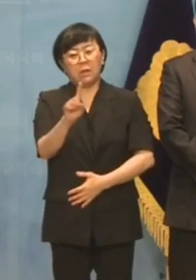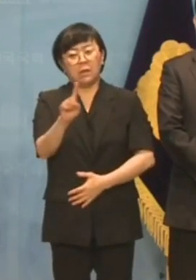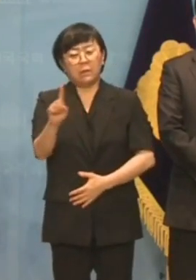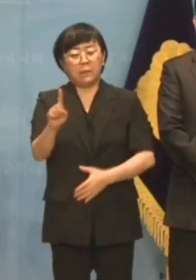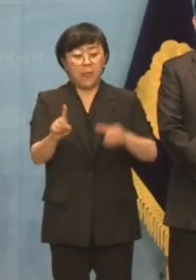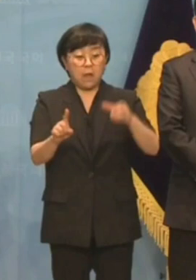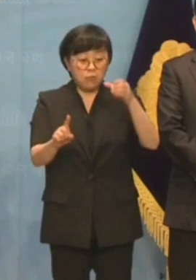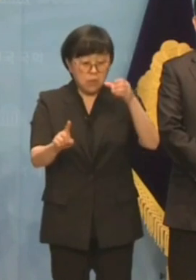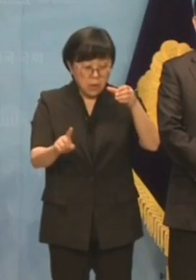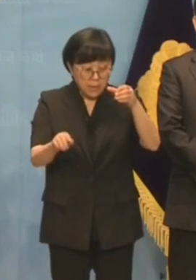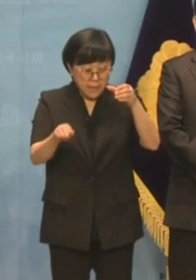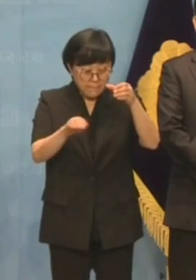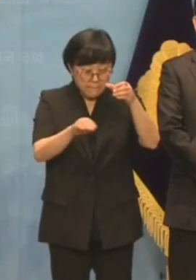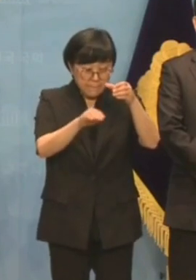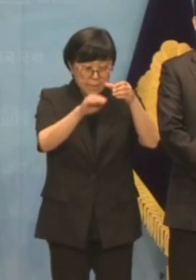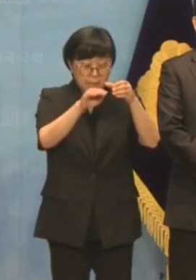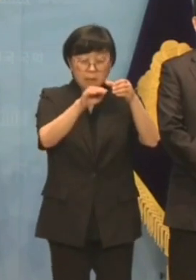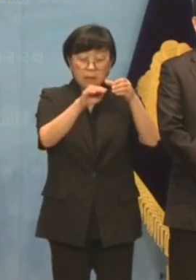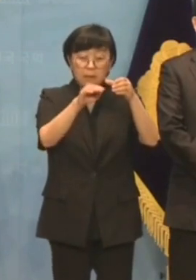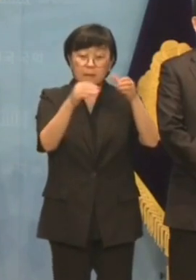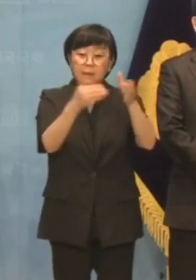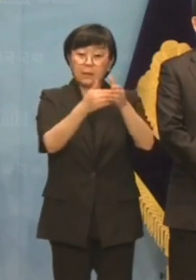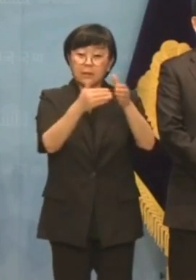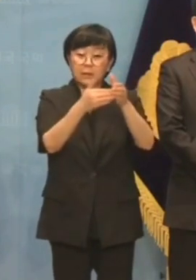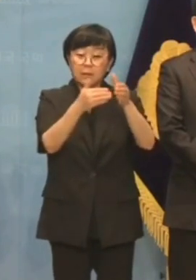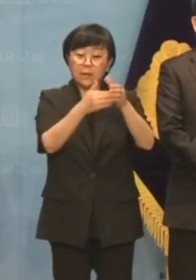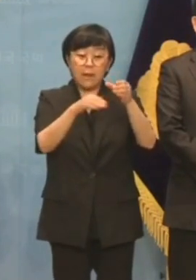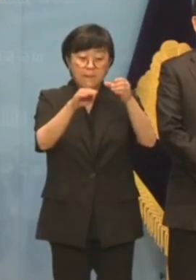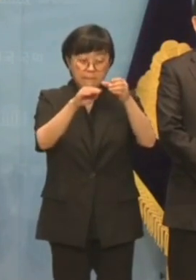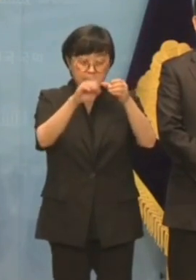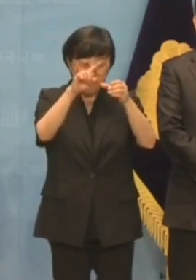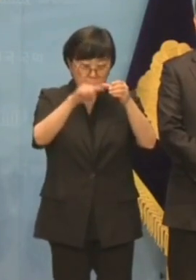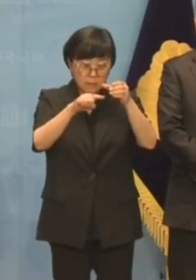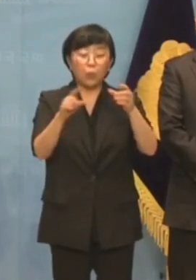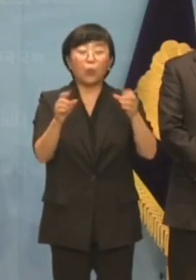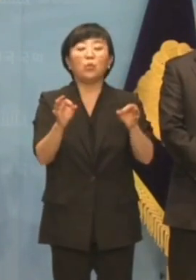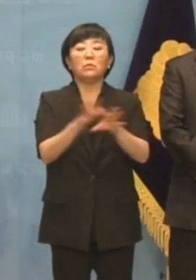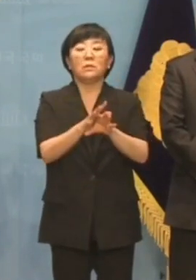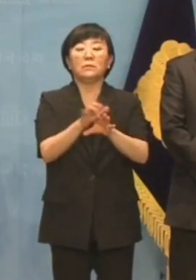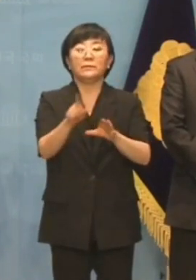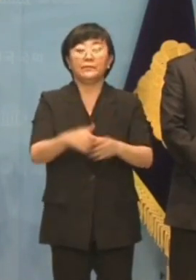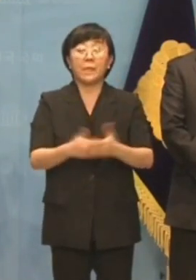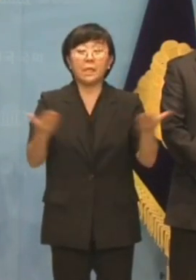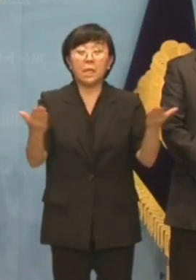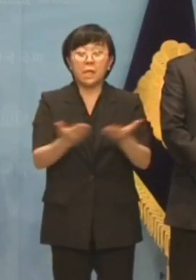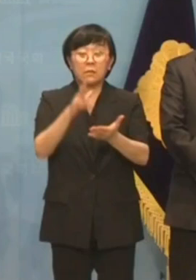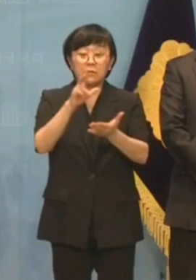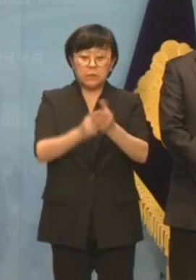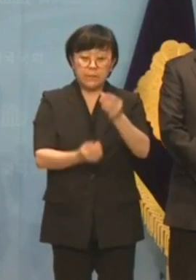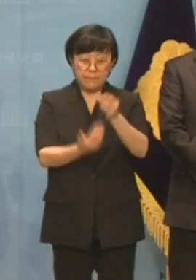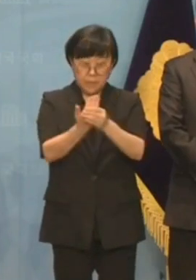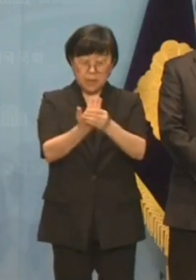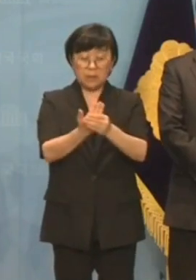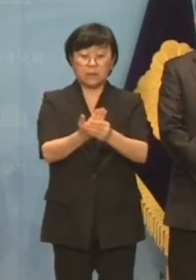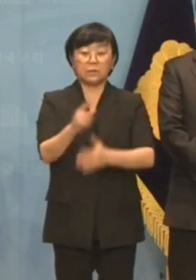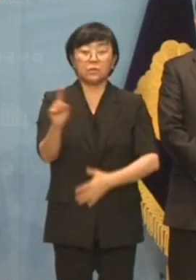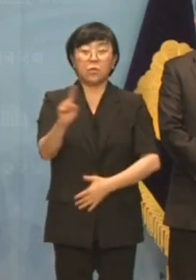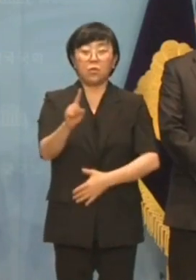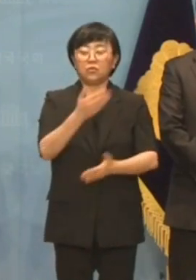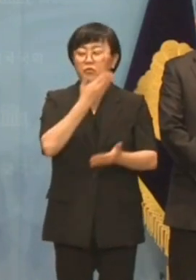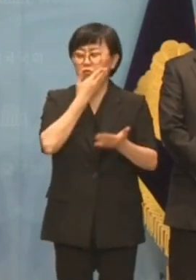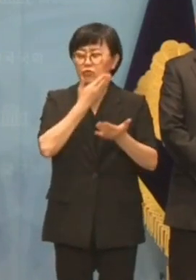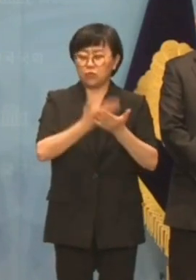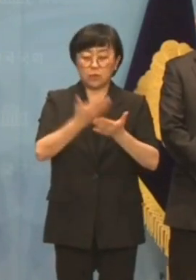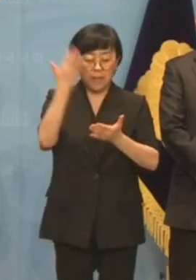물컵에 잔을 반을 채웠는데 나머지 반은 어디 간 겁니까? 그 일이 있은 지 얼마 되지 않아